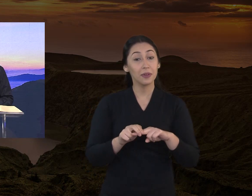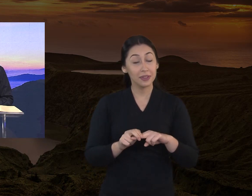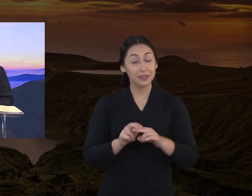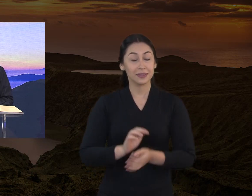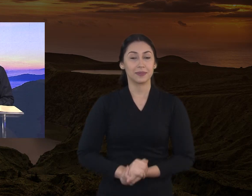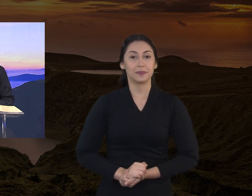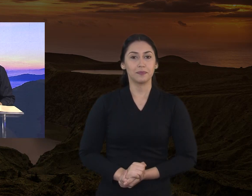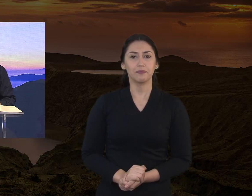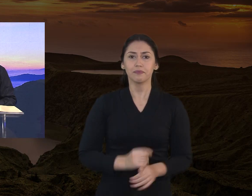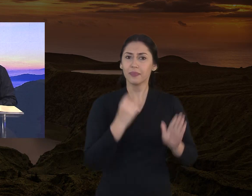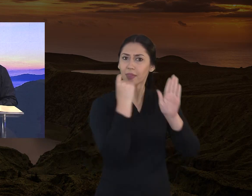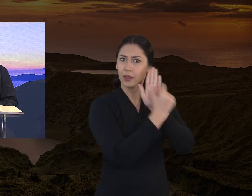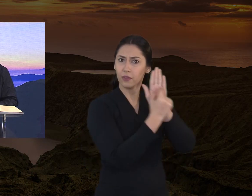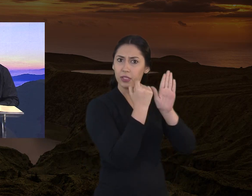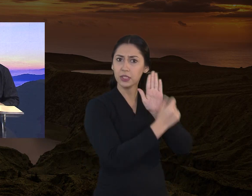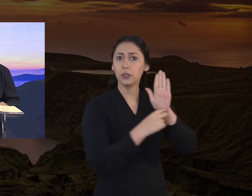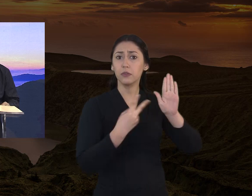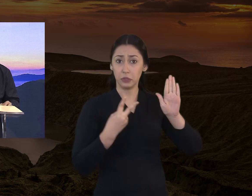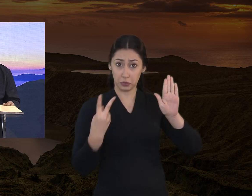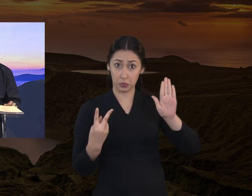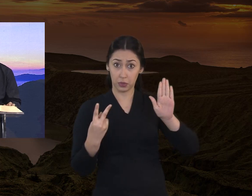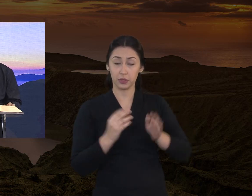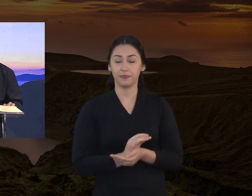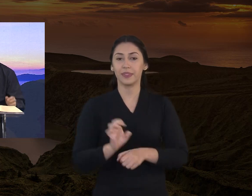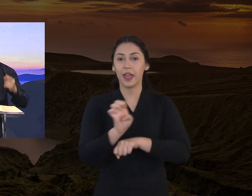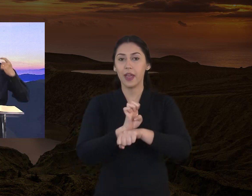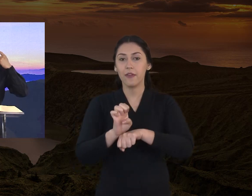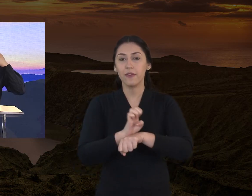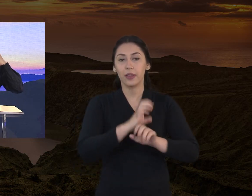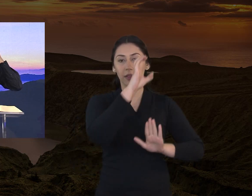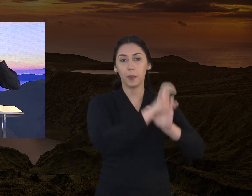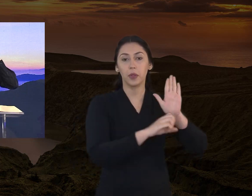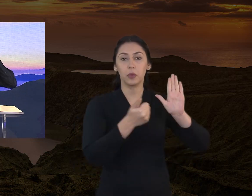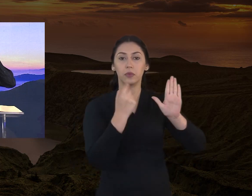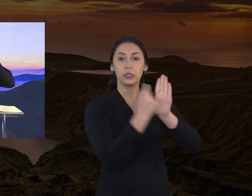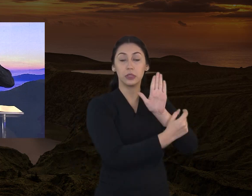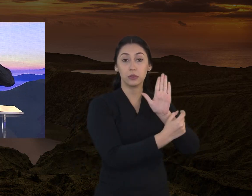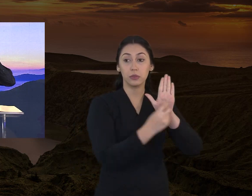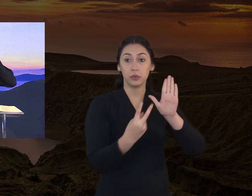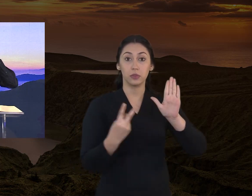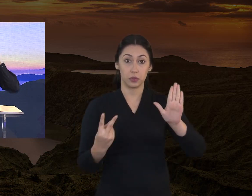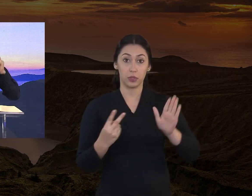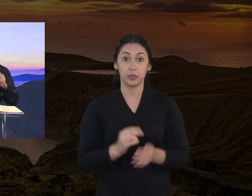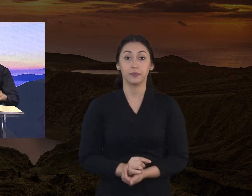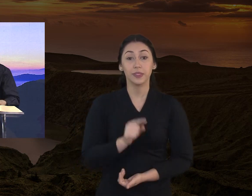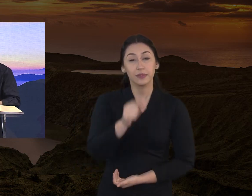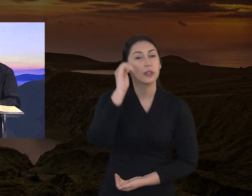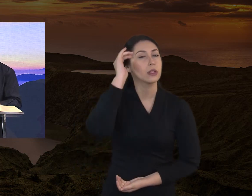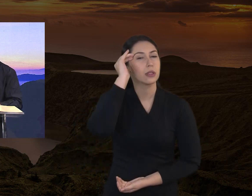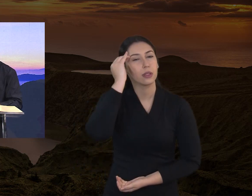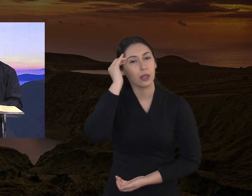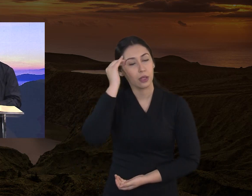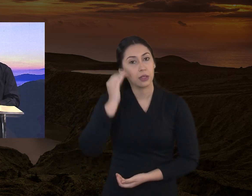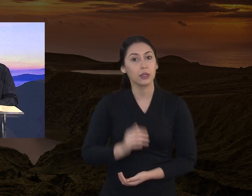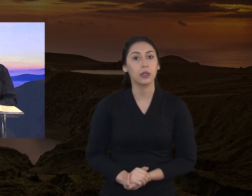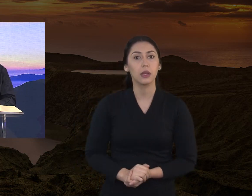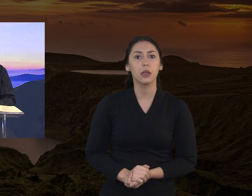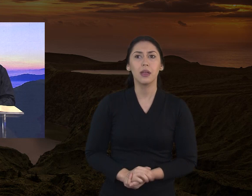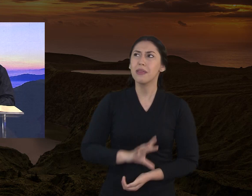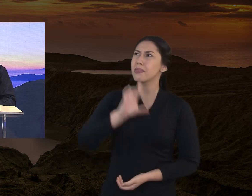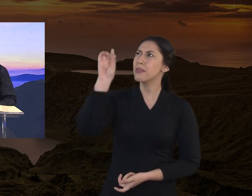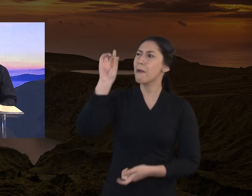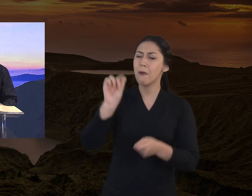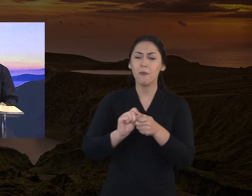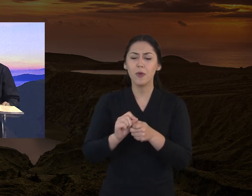no versículo 22 ainda de Efésios 1, você vai entender como Deus vai